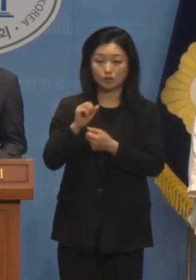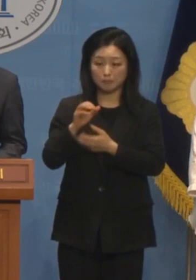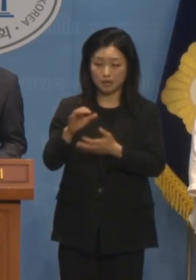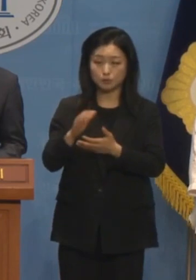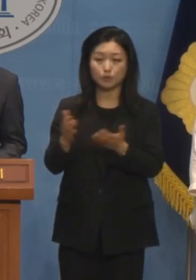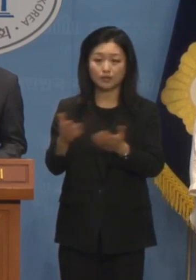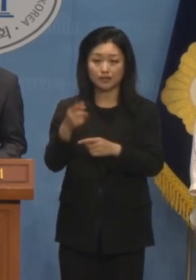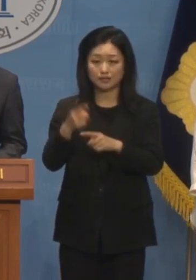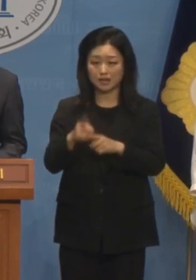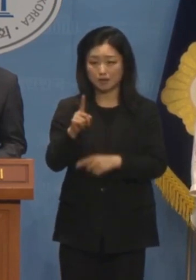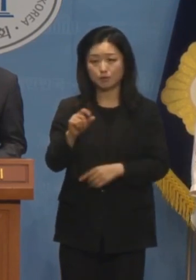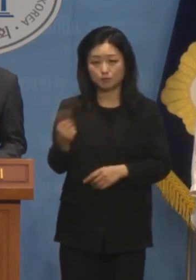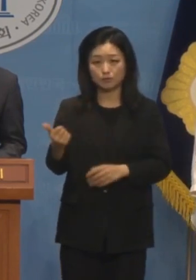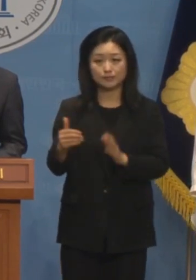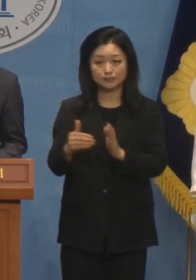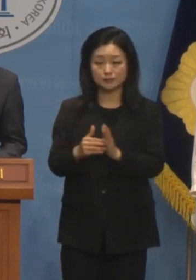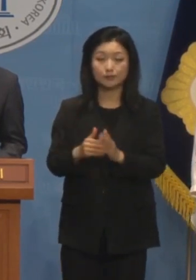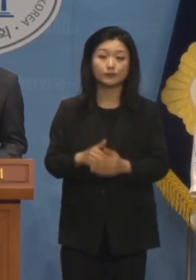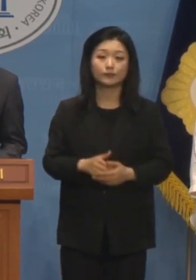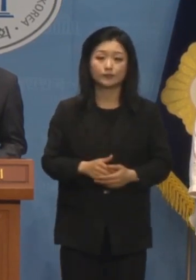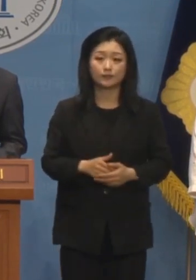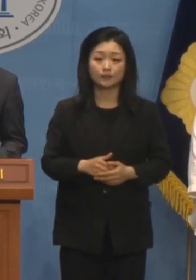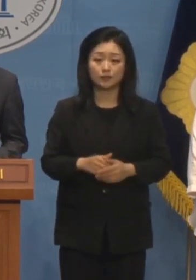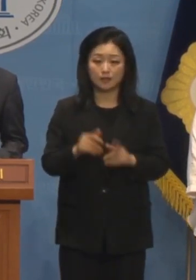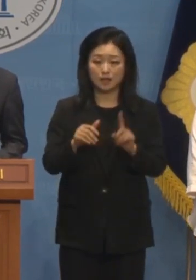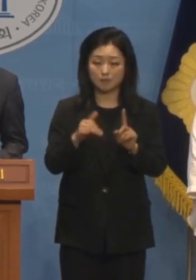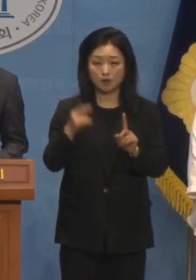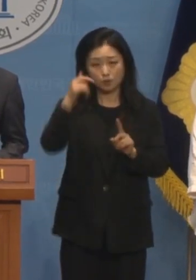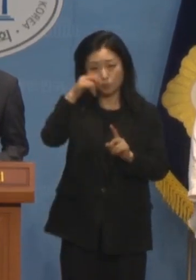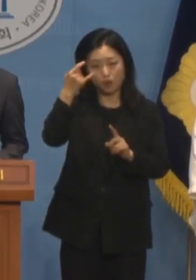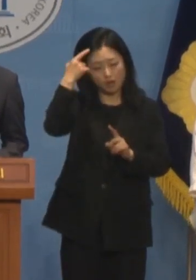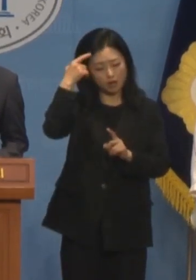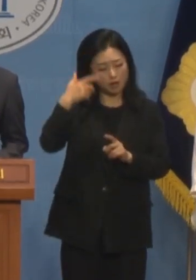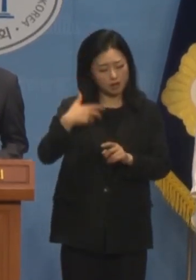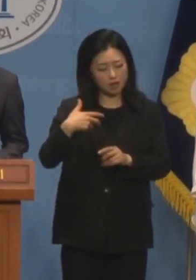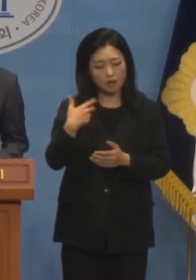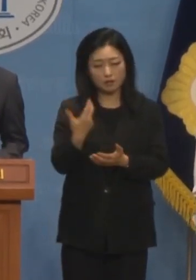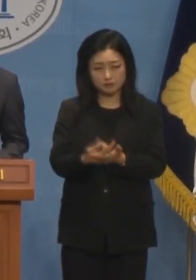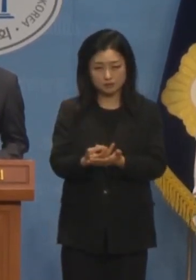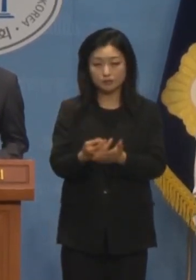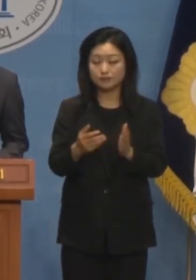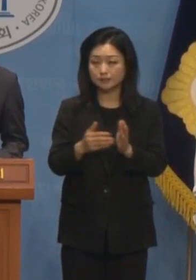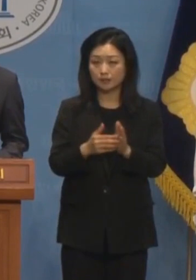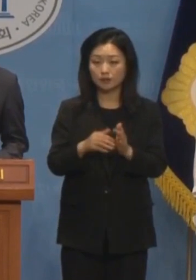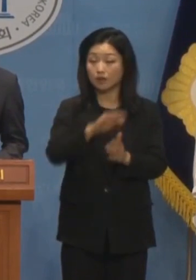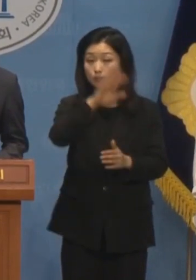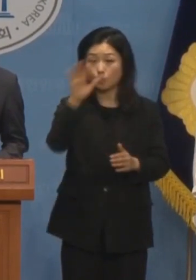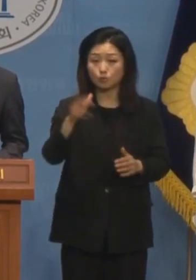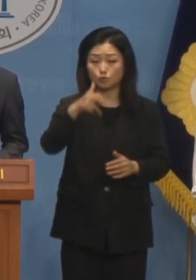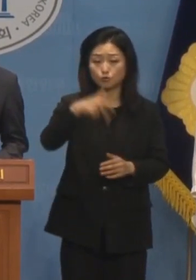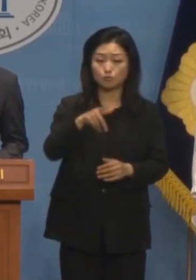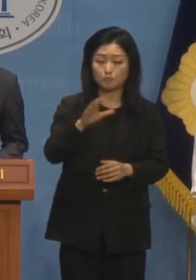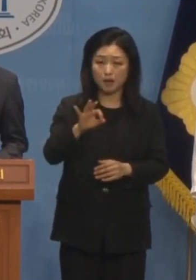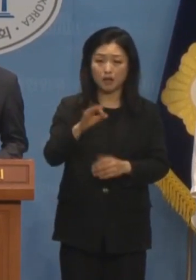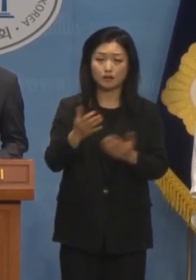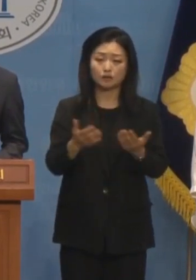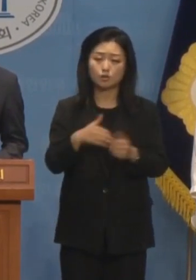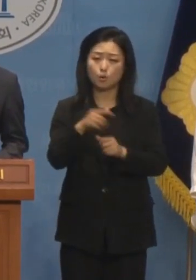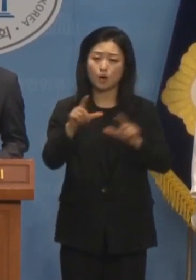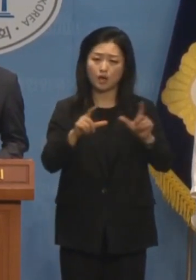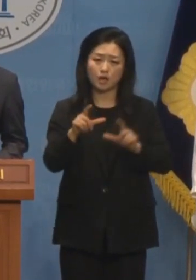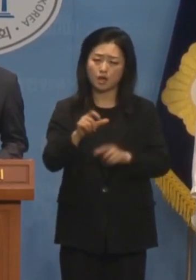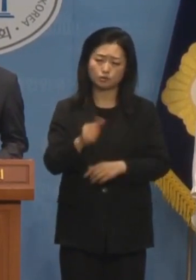노동 중 한 분이 돌아가시고 한 분은 뇌출혈로 쓰러지셨습니다. 이들 모두 쿠팡의 열악한 노동